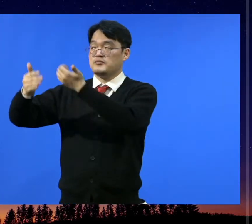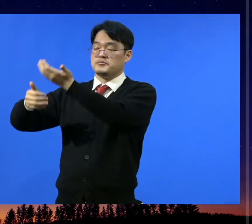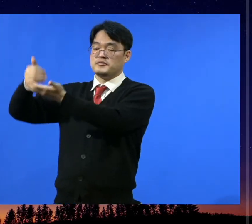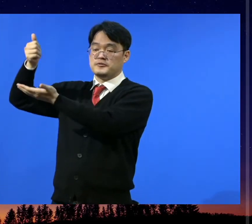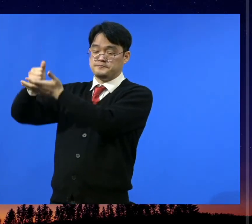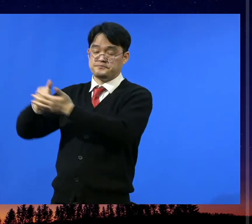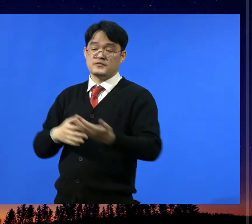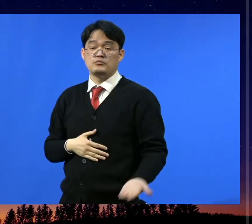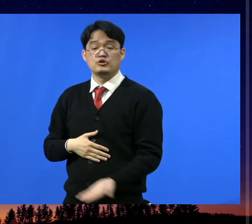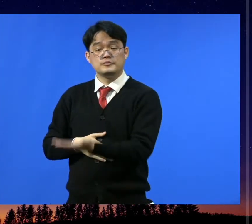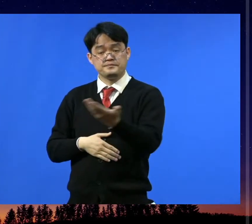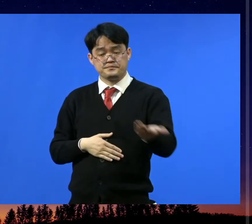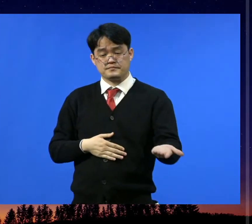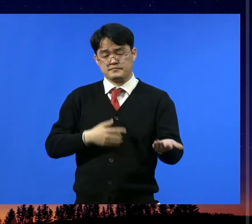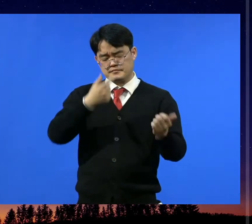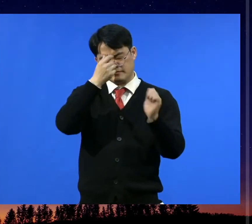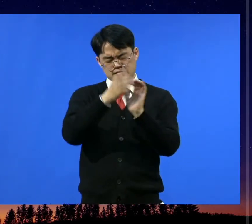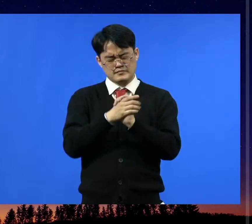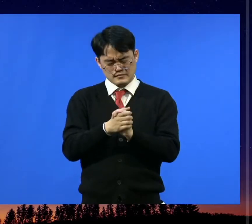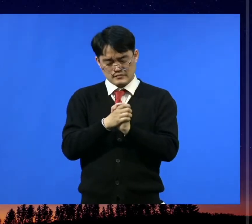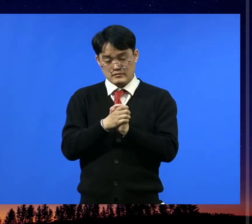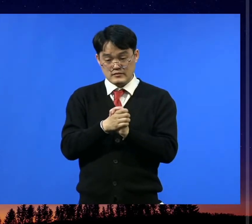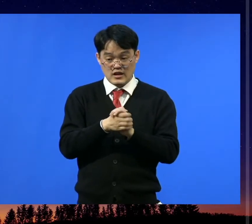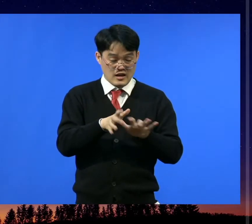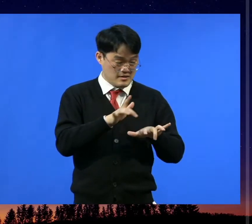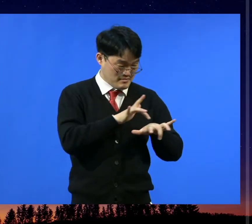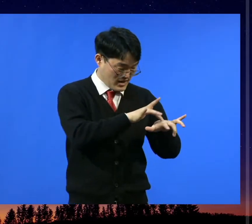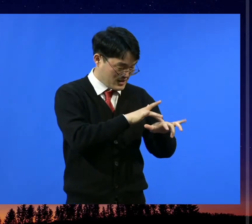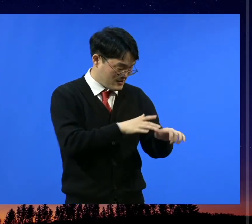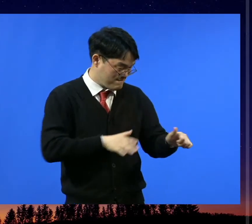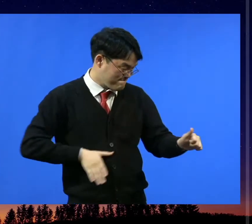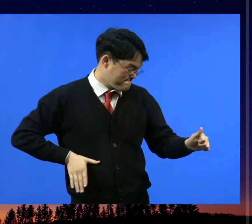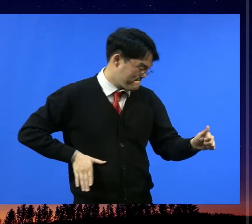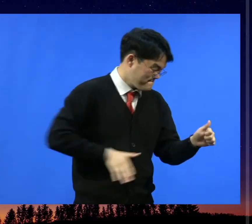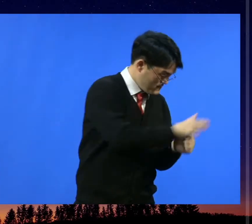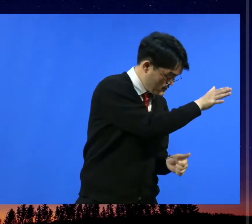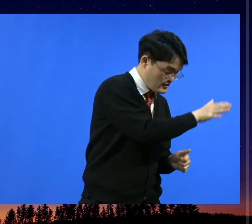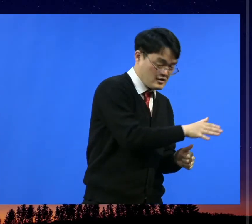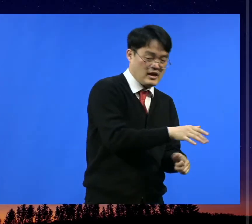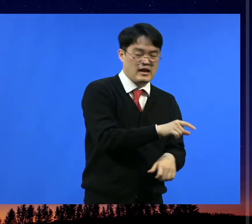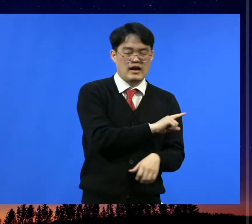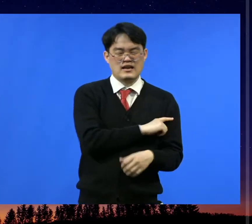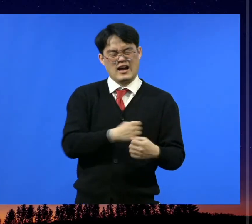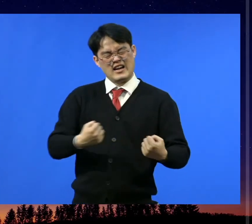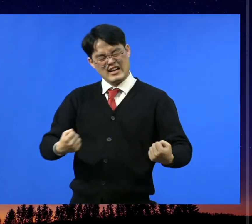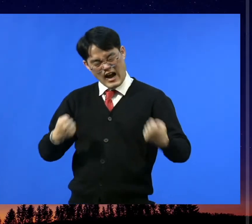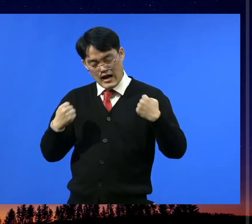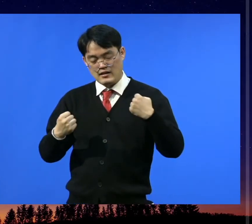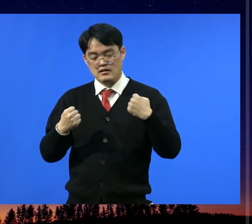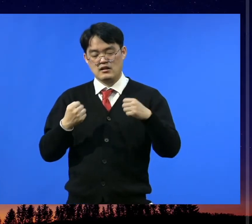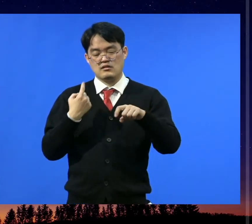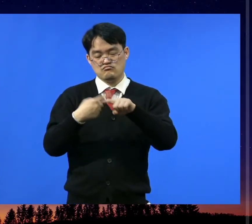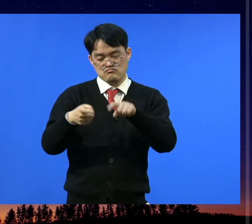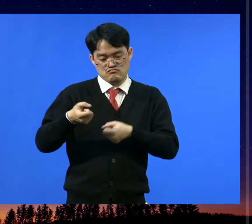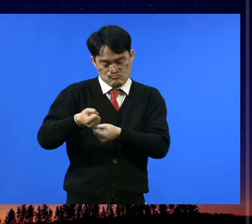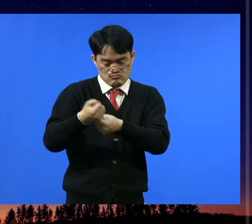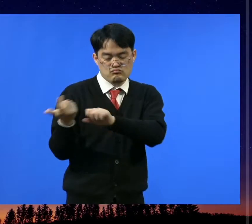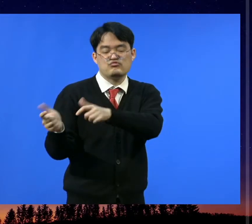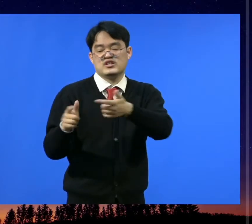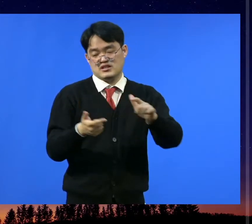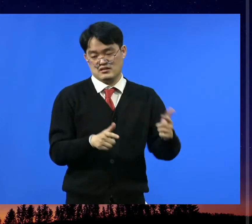여러분, 기도는 마귀를 공격하는 가장 강력한 화력이에요. 영적 싸움 얘기할 때 기도를 뺄 수가 없어요.